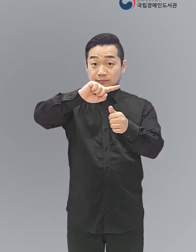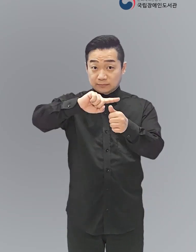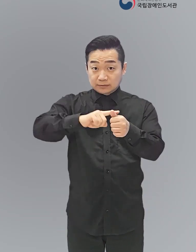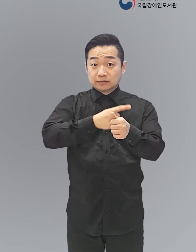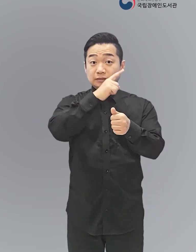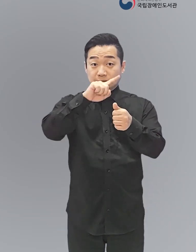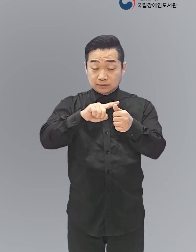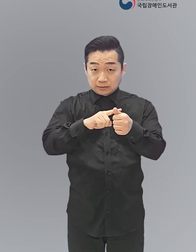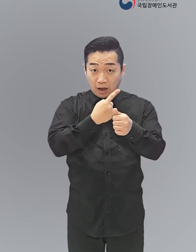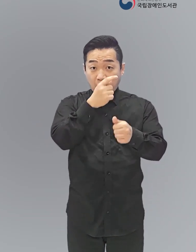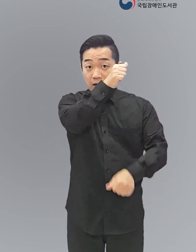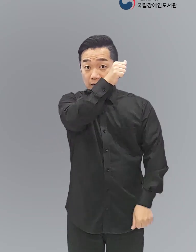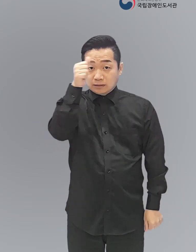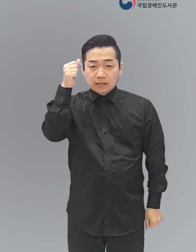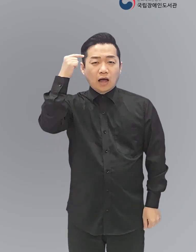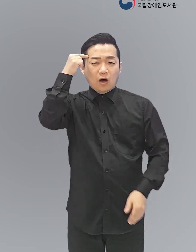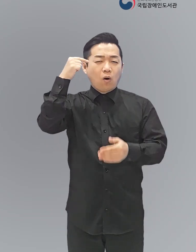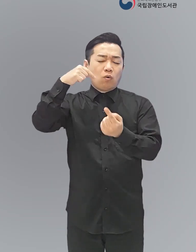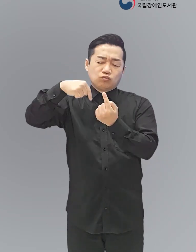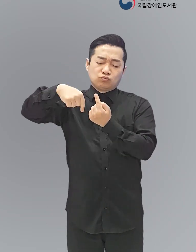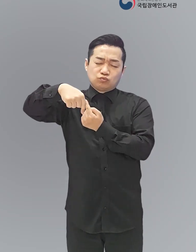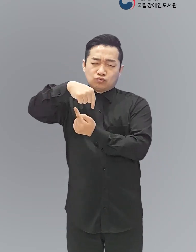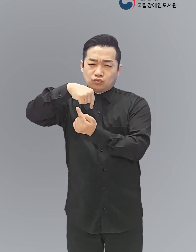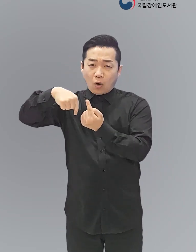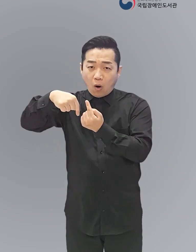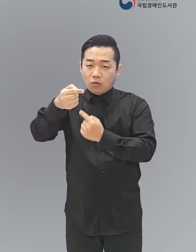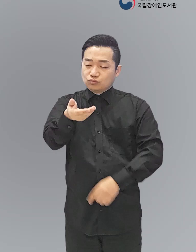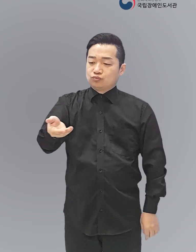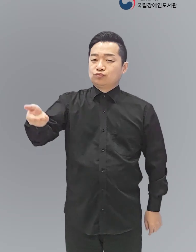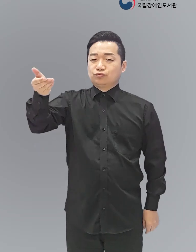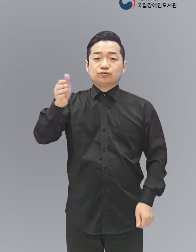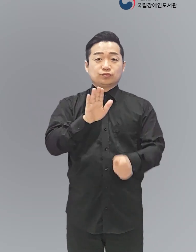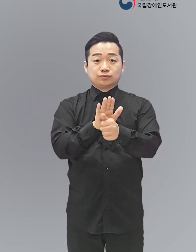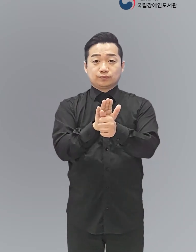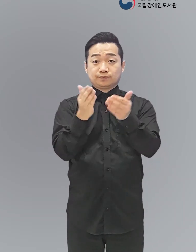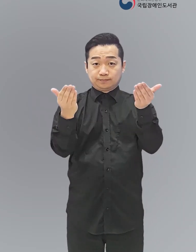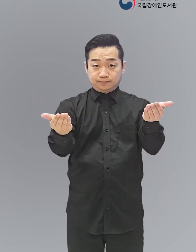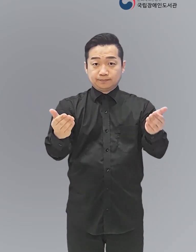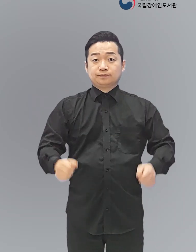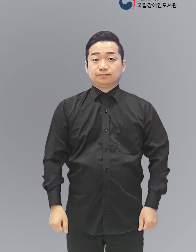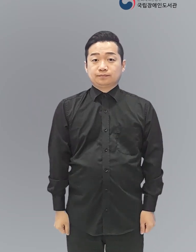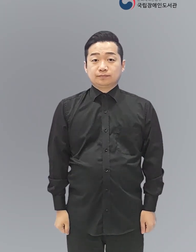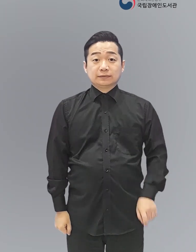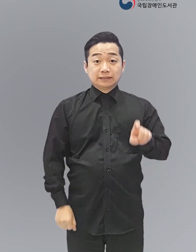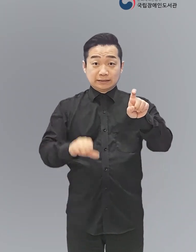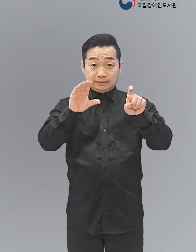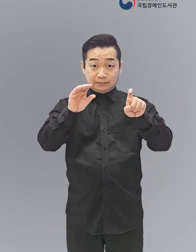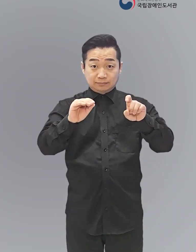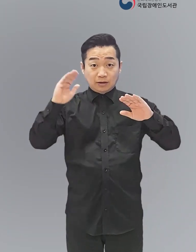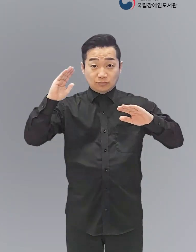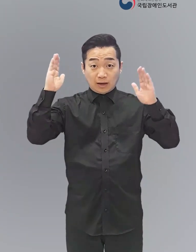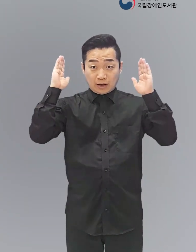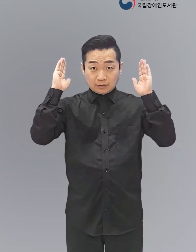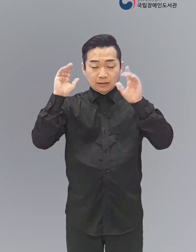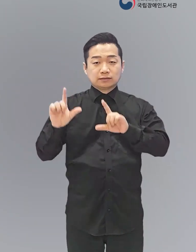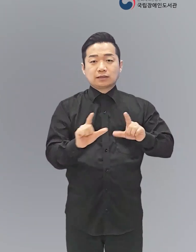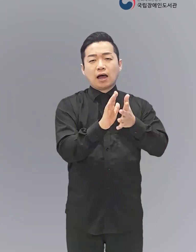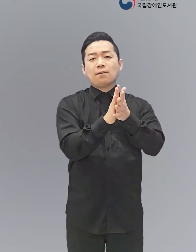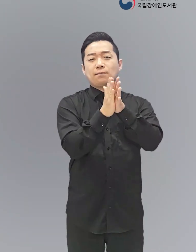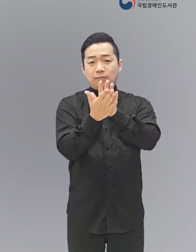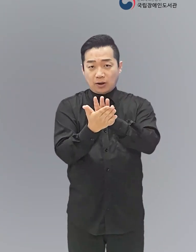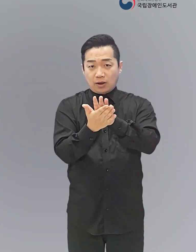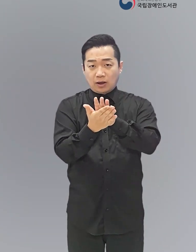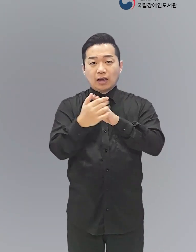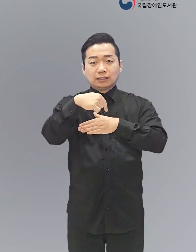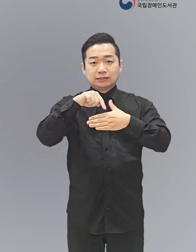그러면서 자연스럽게 인생 소프트웨어 업그레이드 과정으로 안내한다. 10만 수강생의 삶을